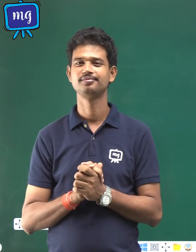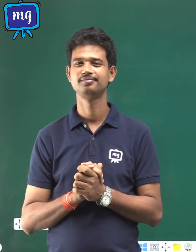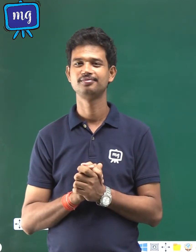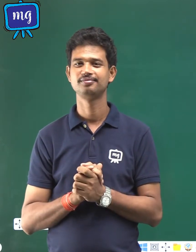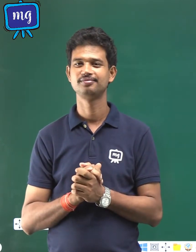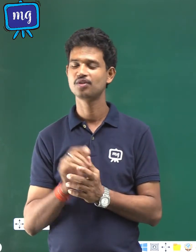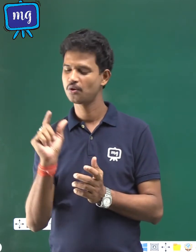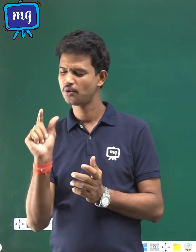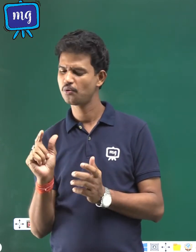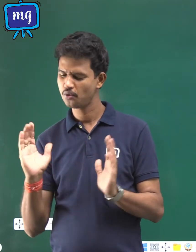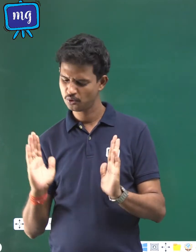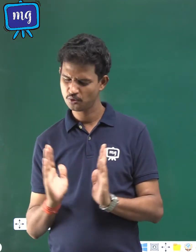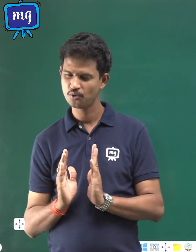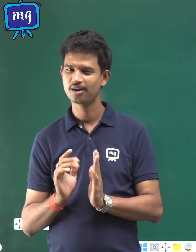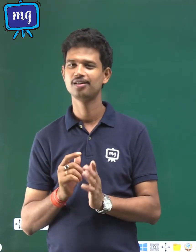स्मॉल u को हम